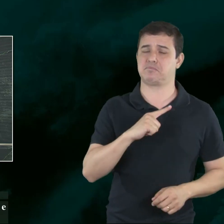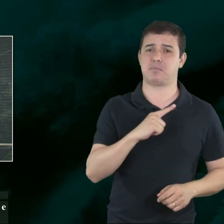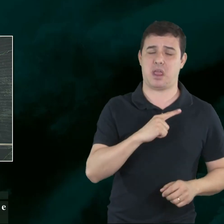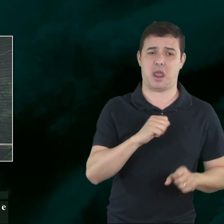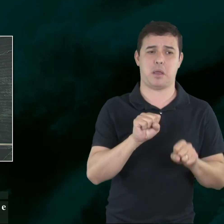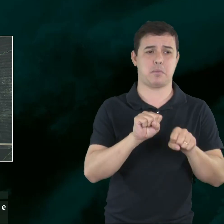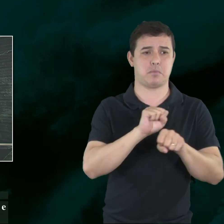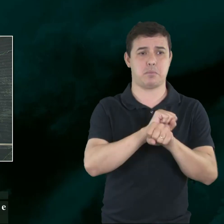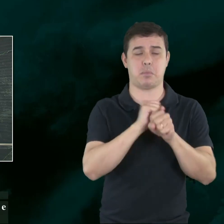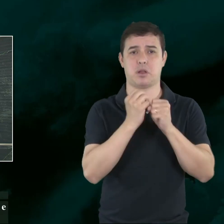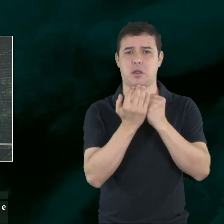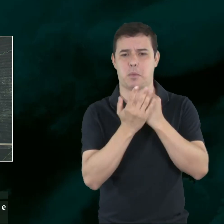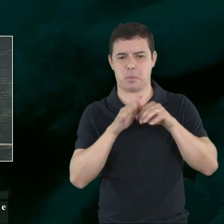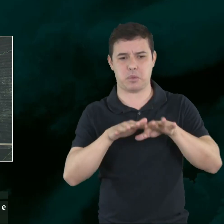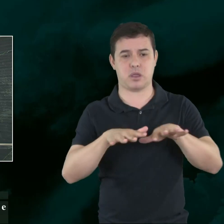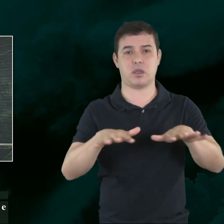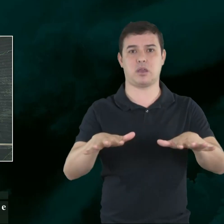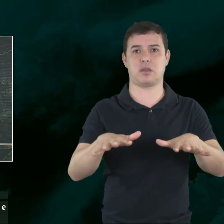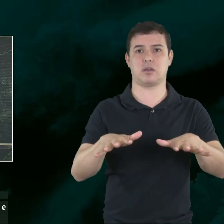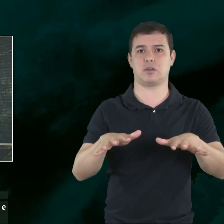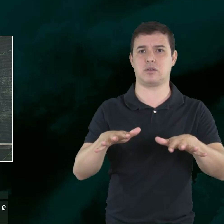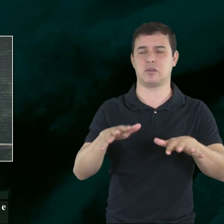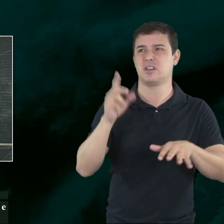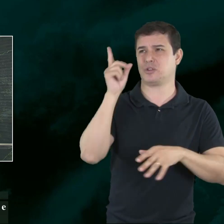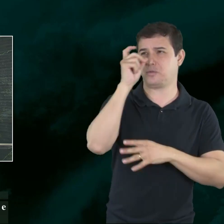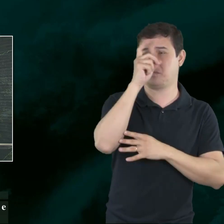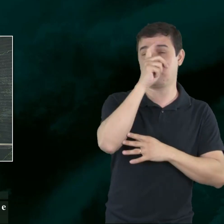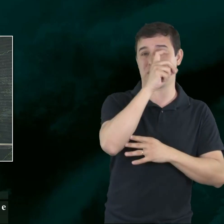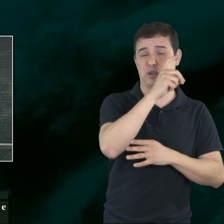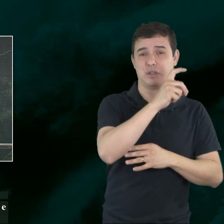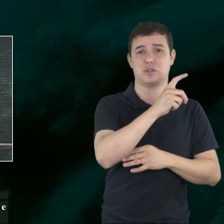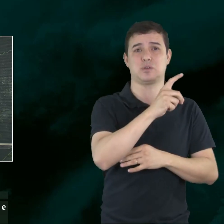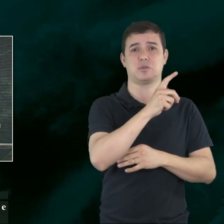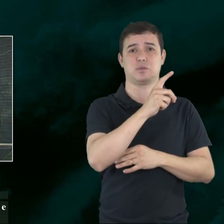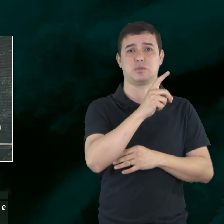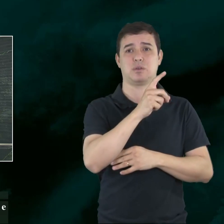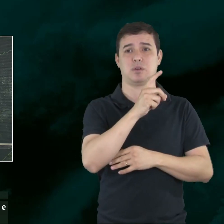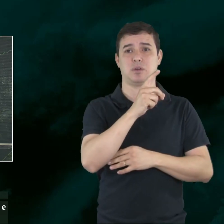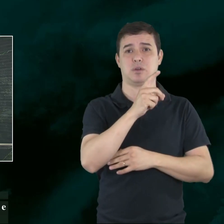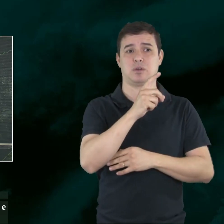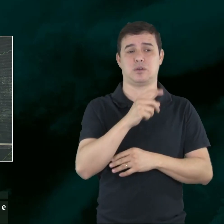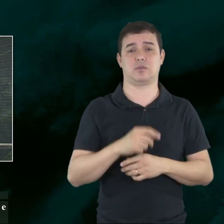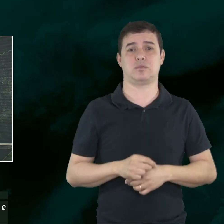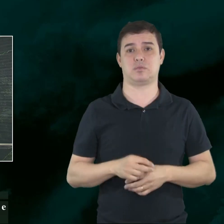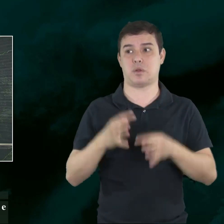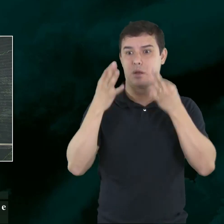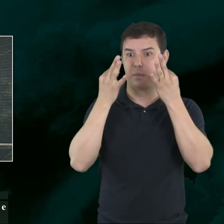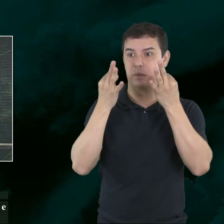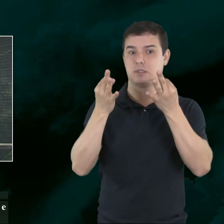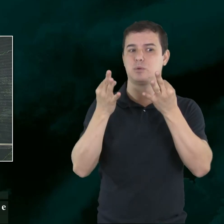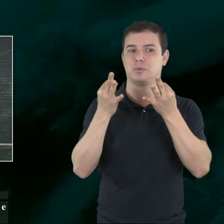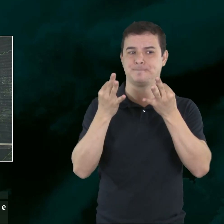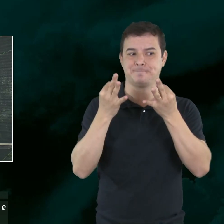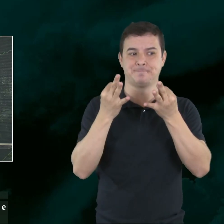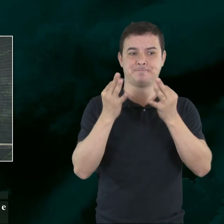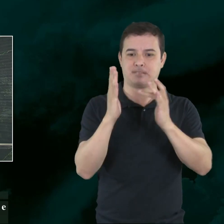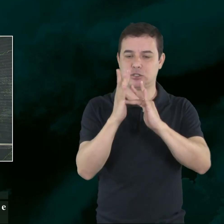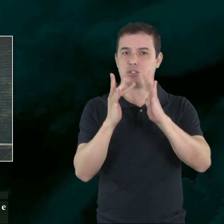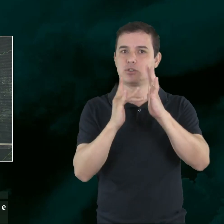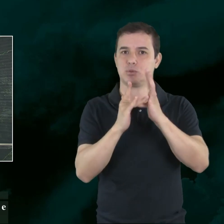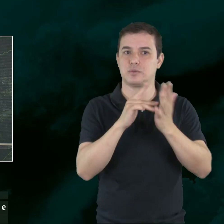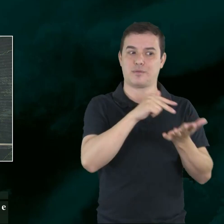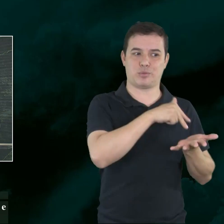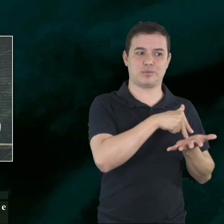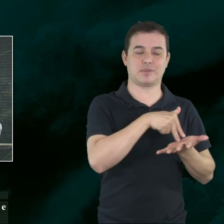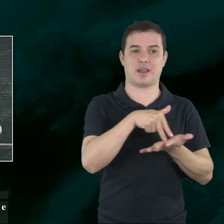pandemia que nos acordou, nos despertou de que a vinda do Senhor está às portas. Mas ainda assim, nós